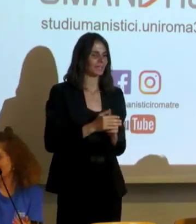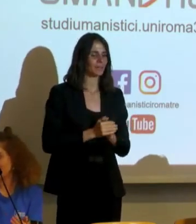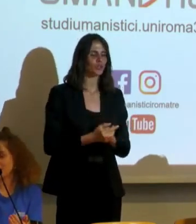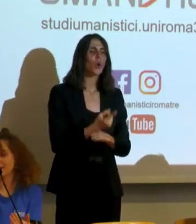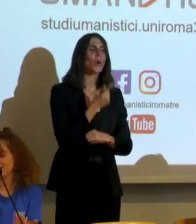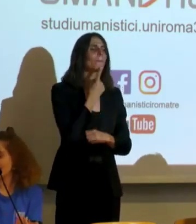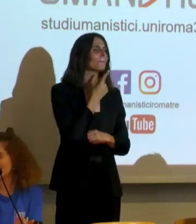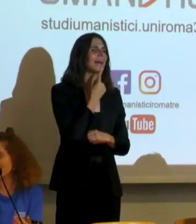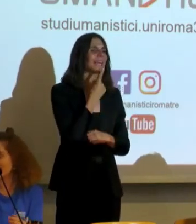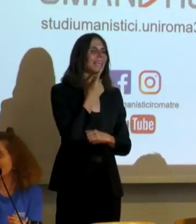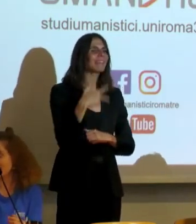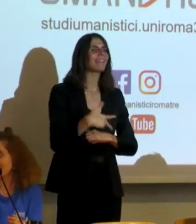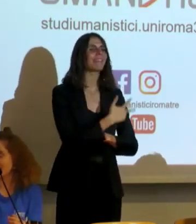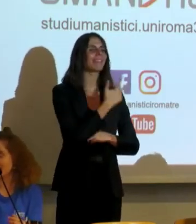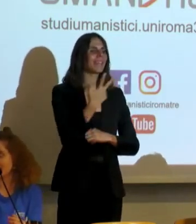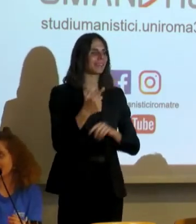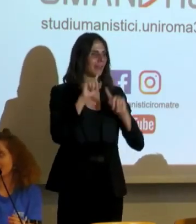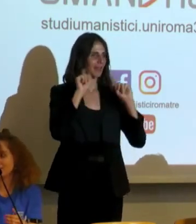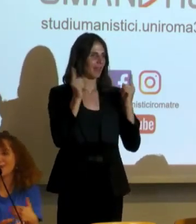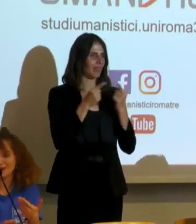proseguire dopo la triennale